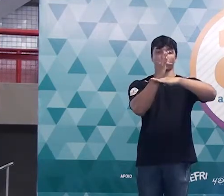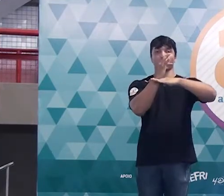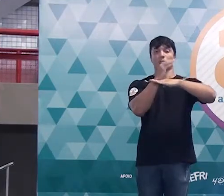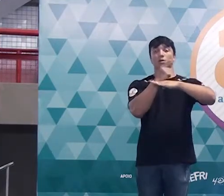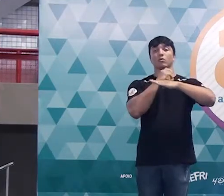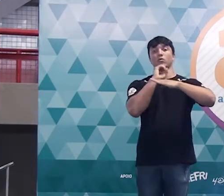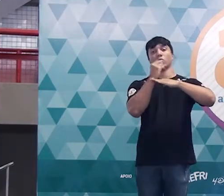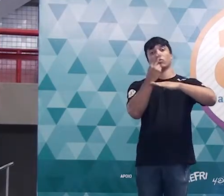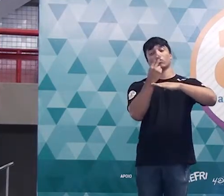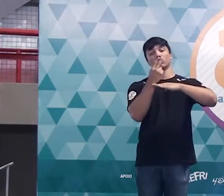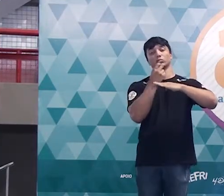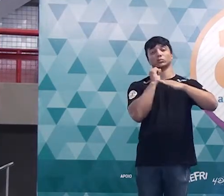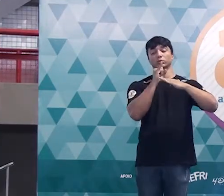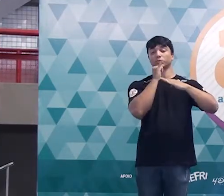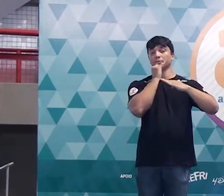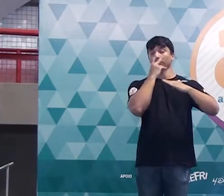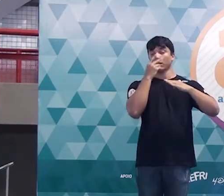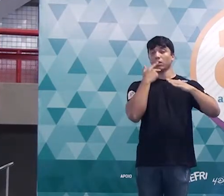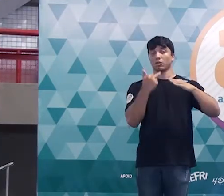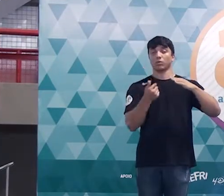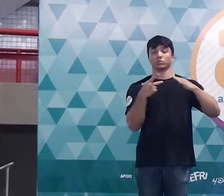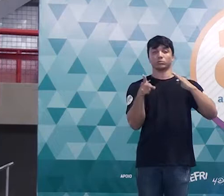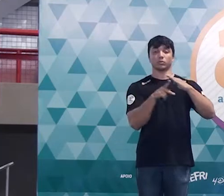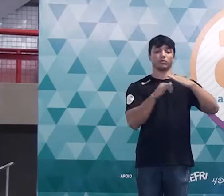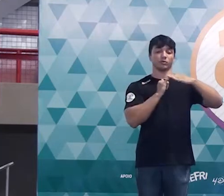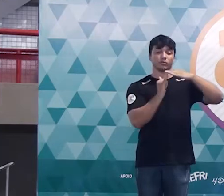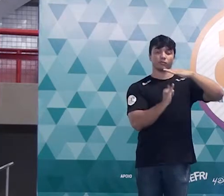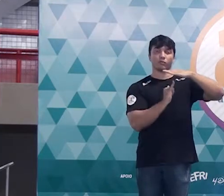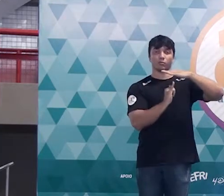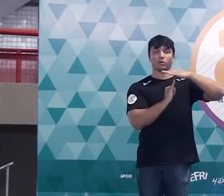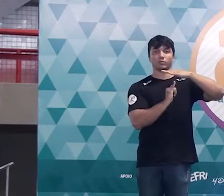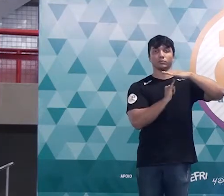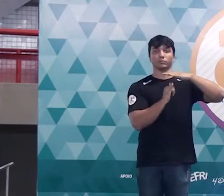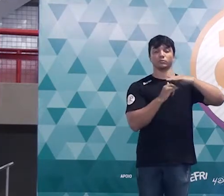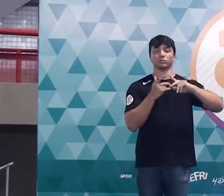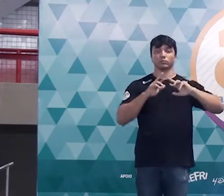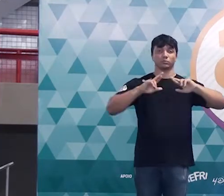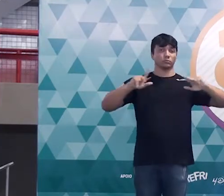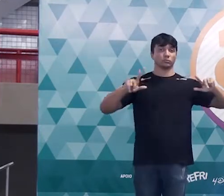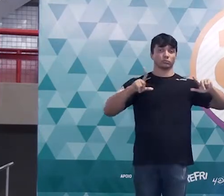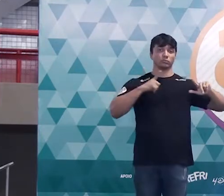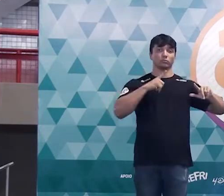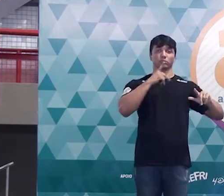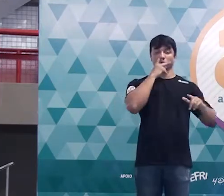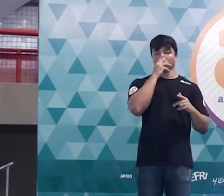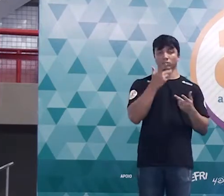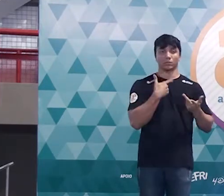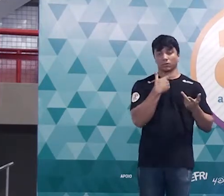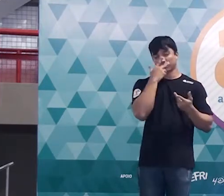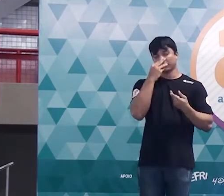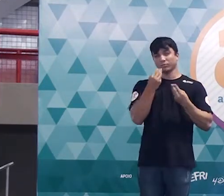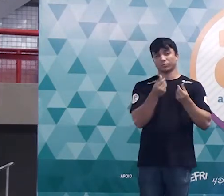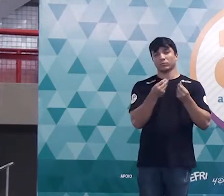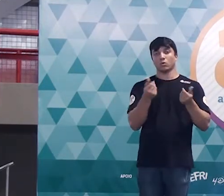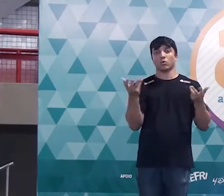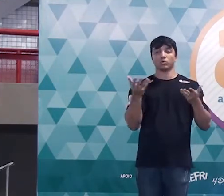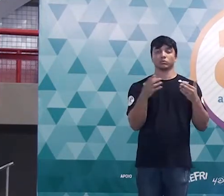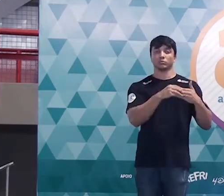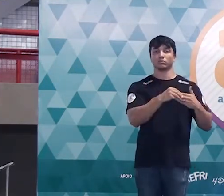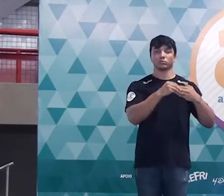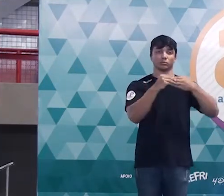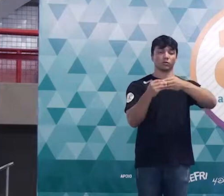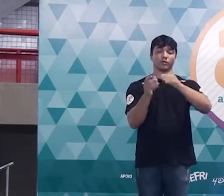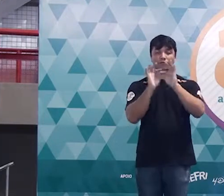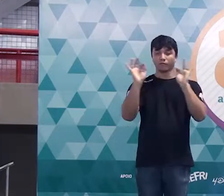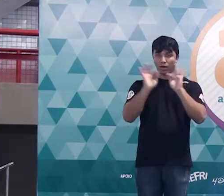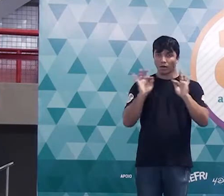formal ou se é linguagem informal. Às vezes a gente diz tanta coisa sem querer. Hoje eu vou trazer um bocado de